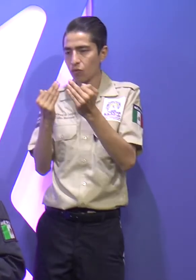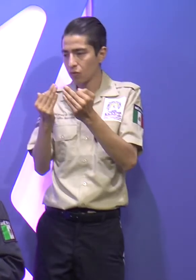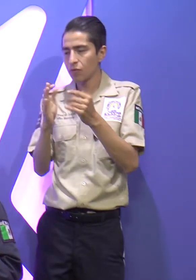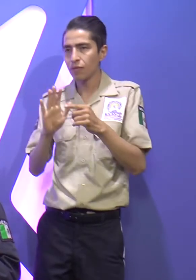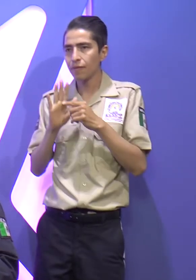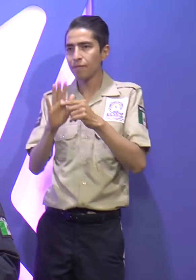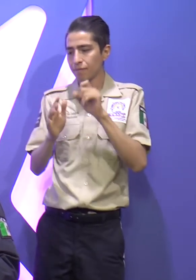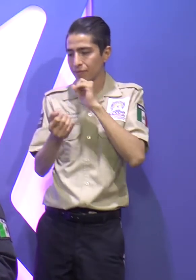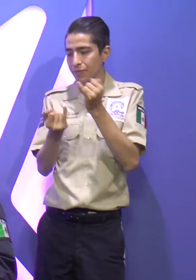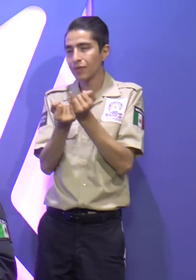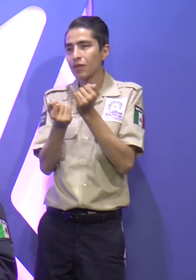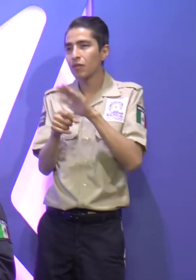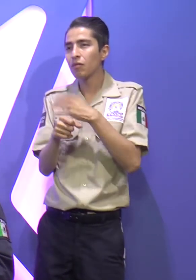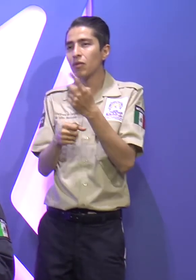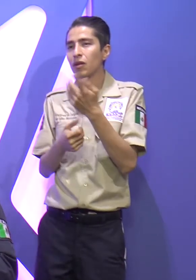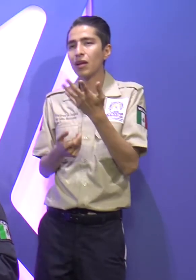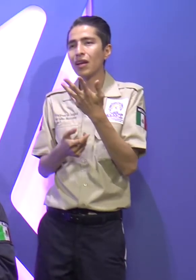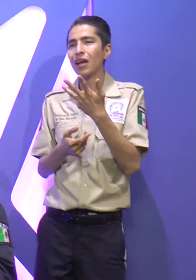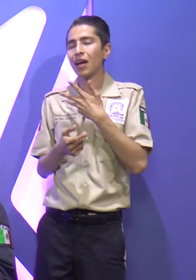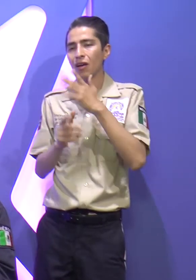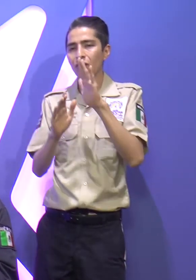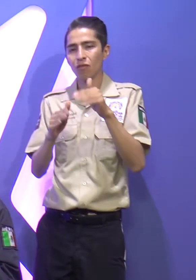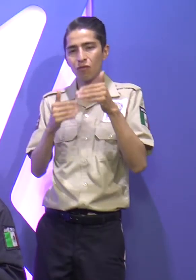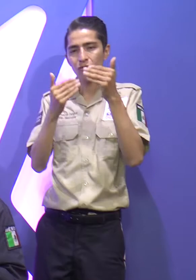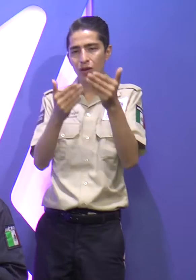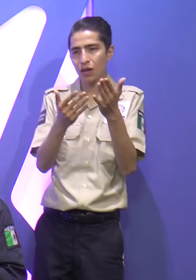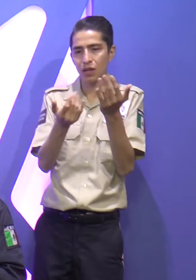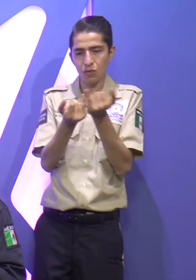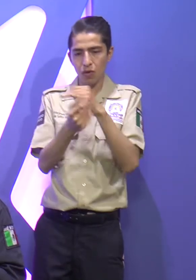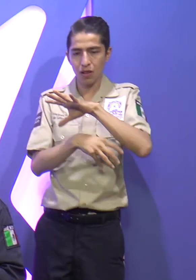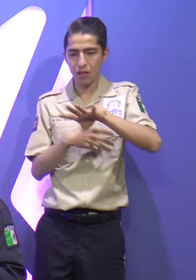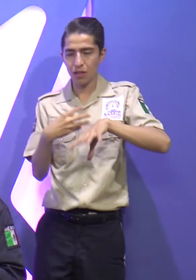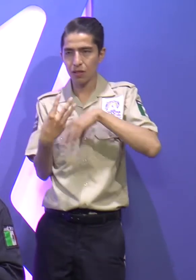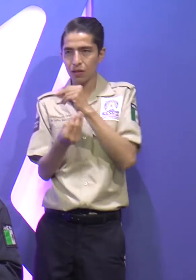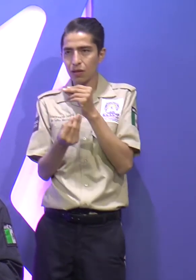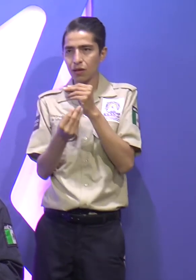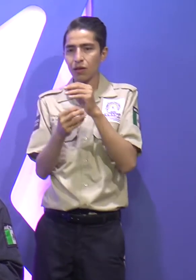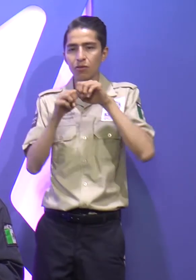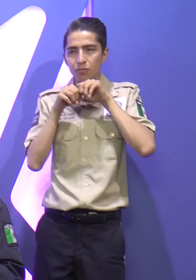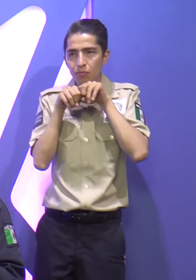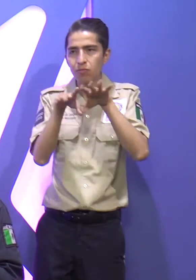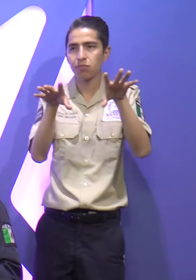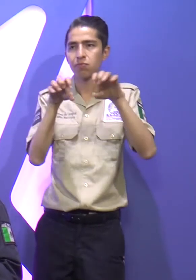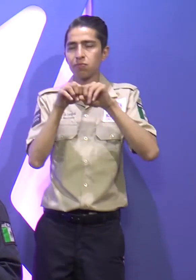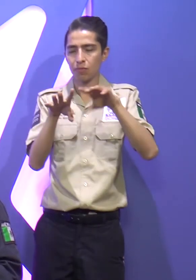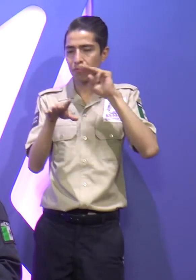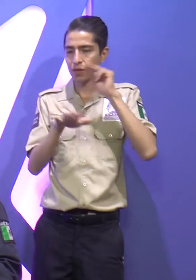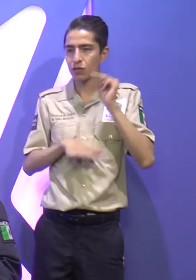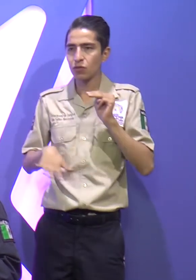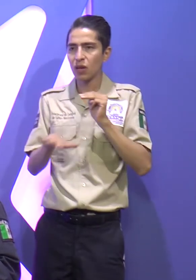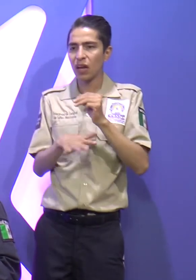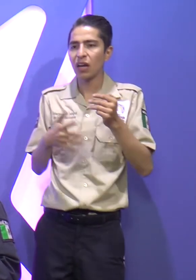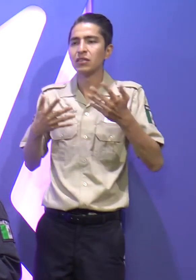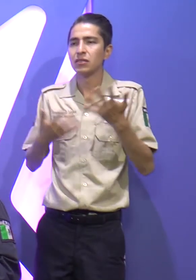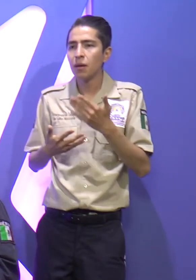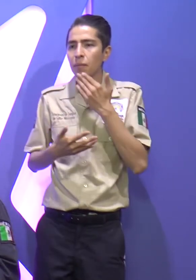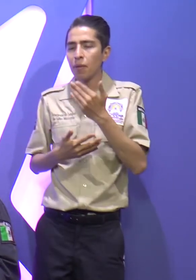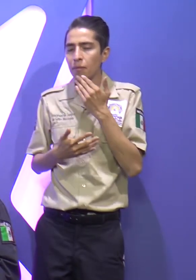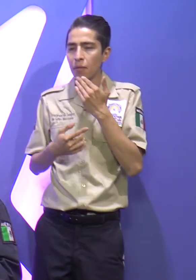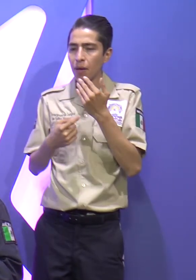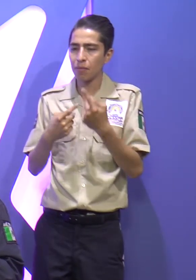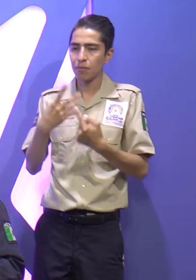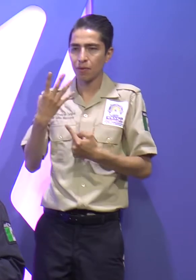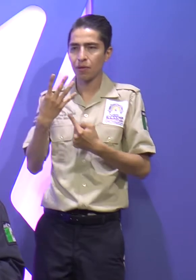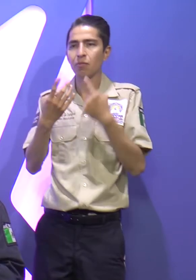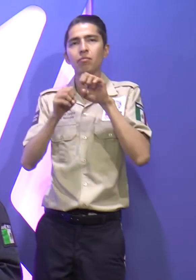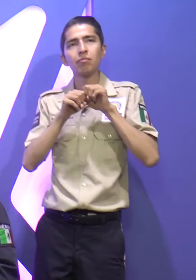porque también es de afuera hacia adentro y nosotros también difundir las buenas prácticas que se están haciendo aquí en